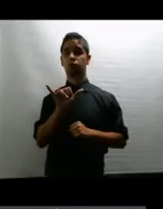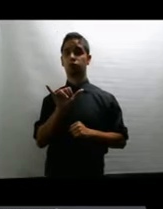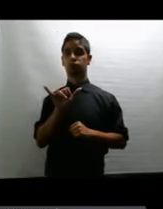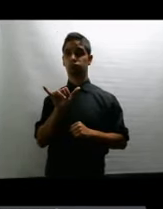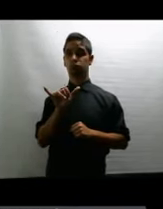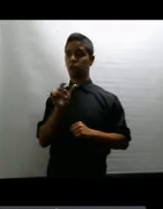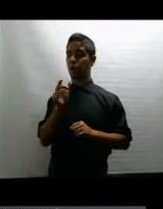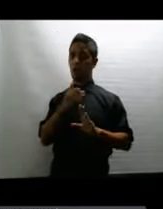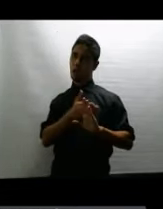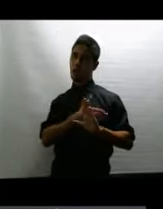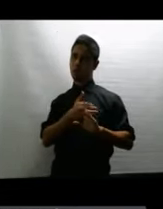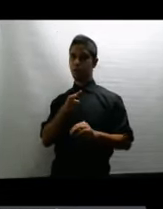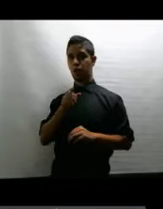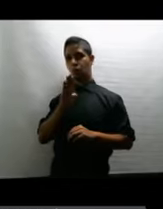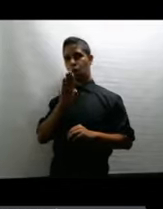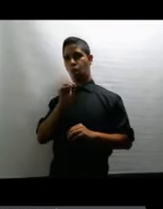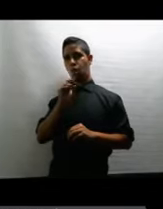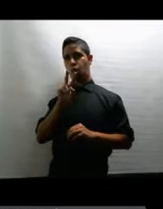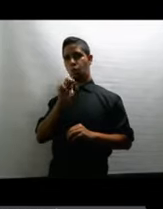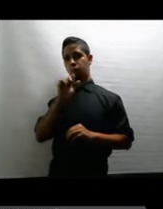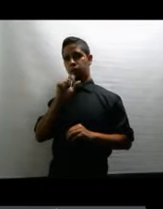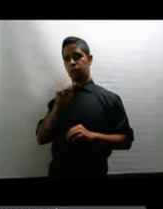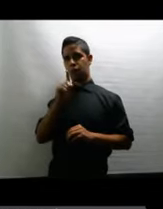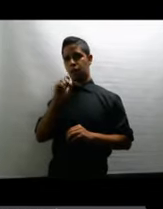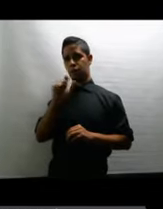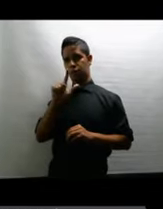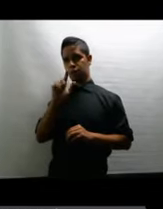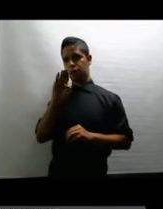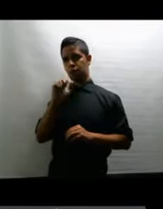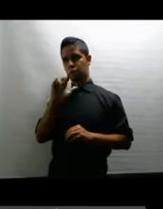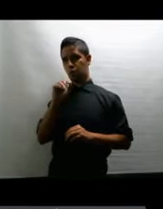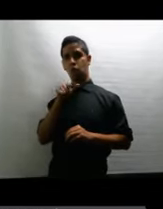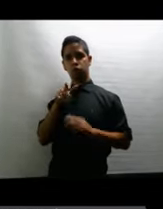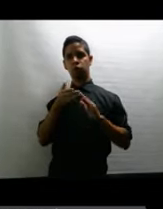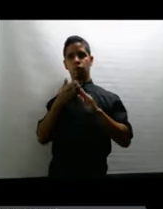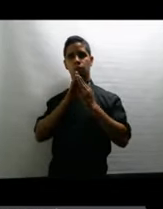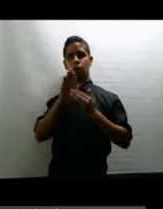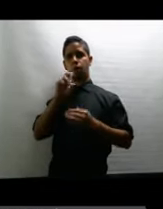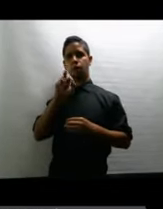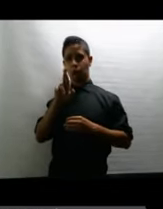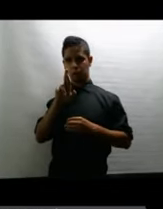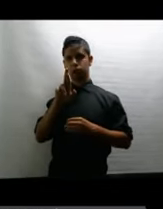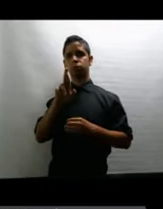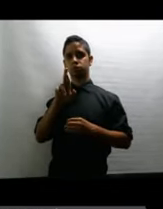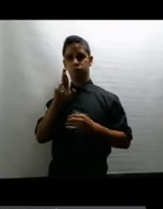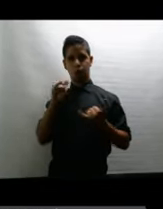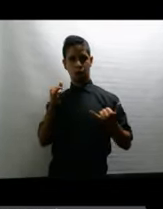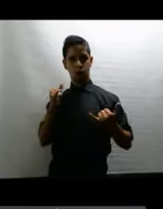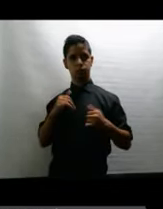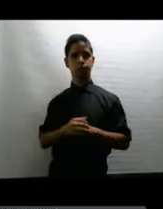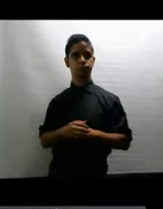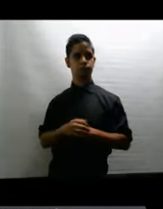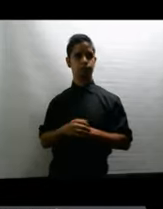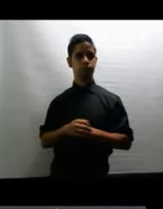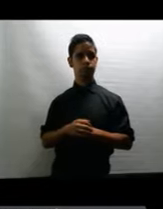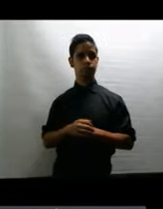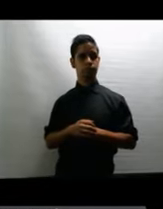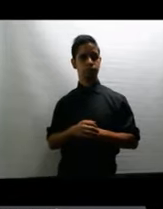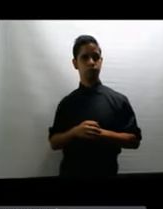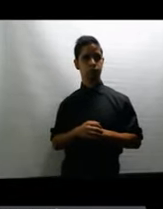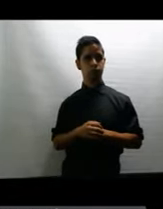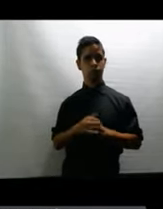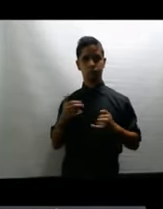era la bóveda del banco, lo convirtieron en un bar. Y sí, es bien interesante.